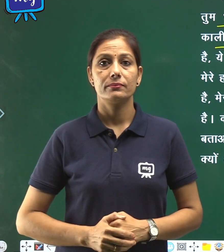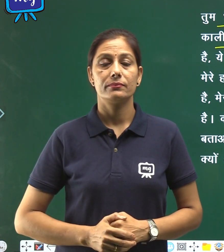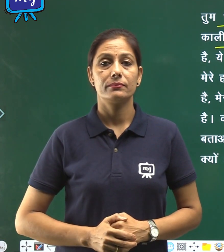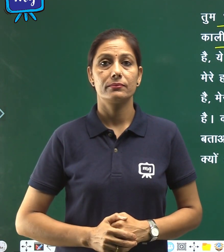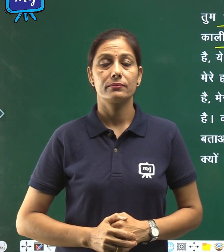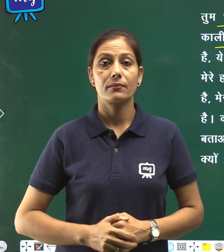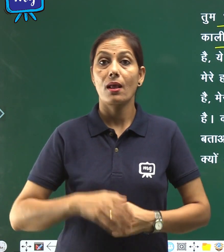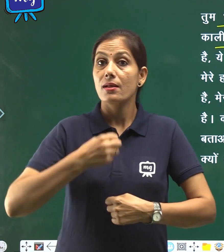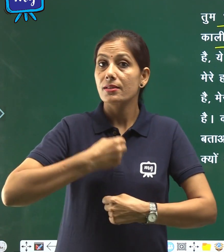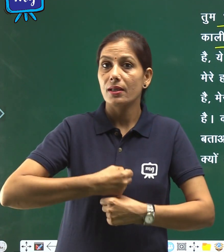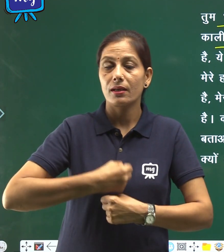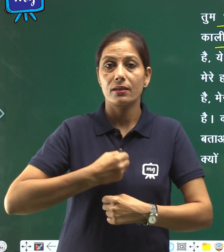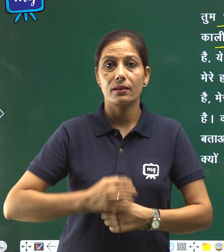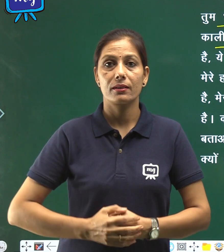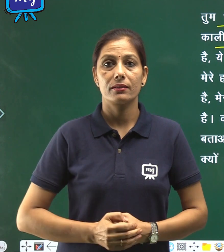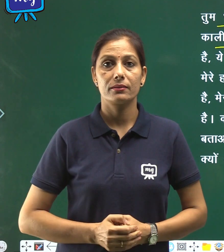सरकार के